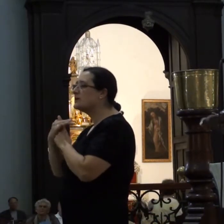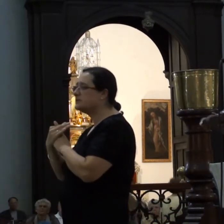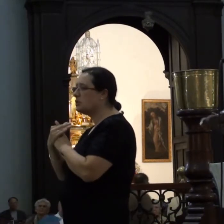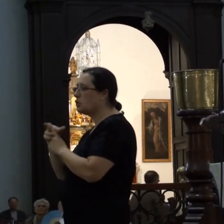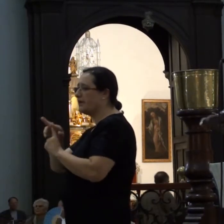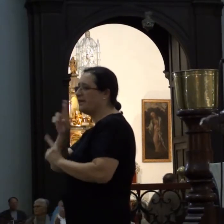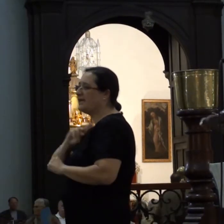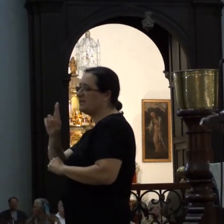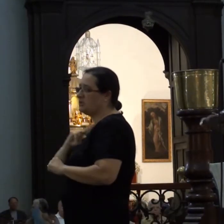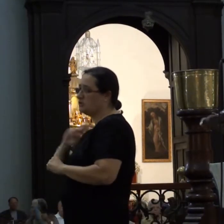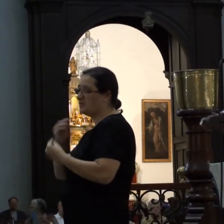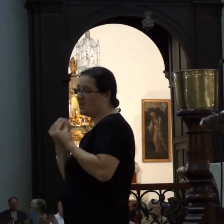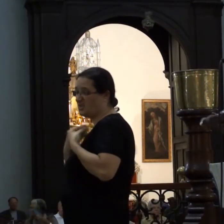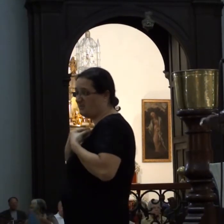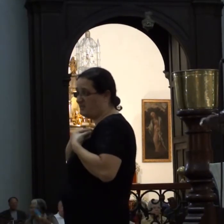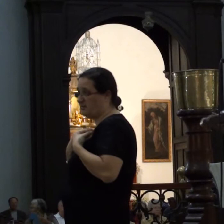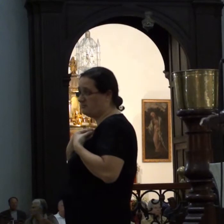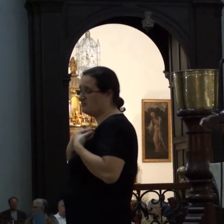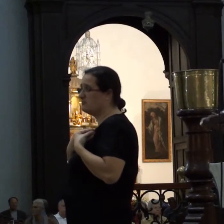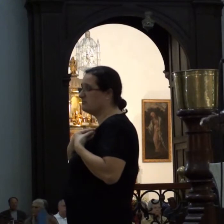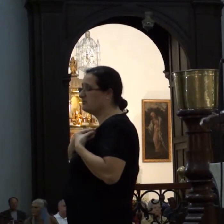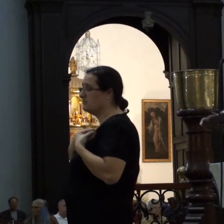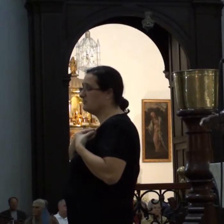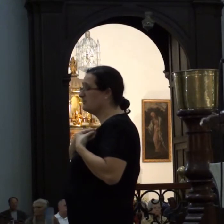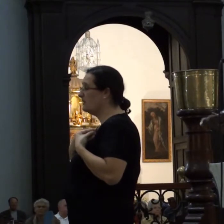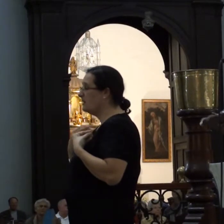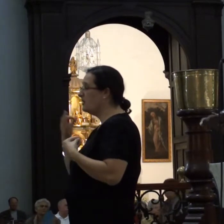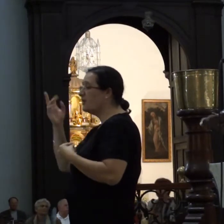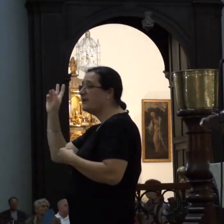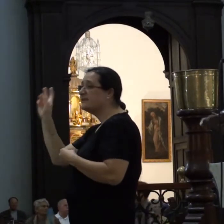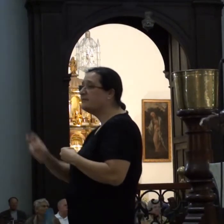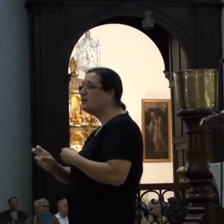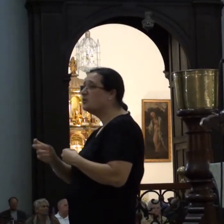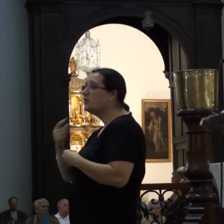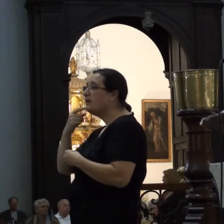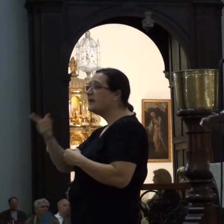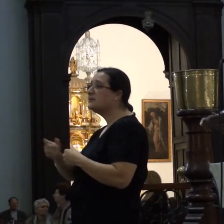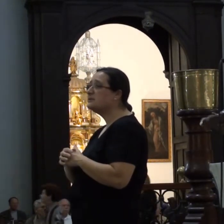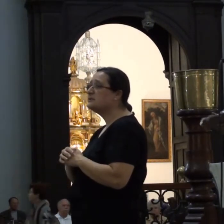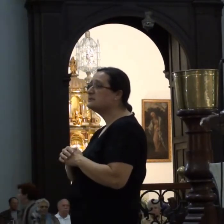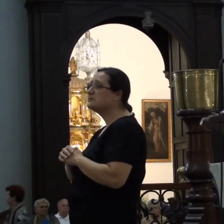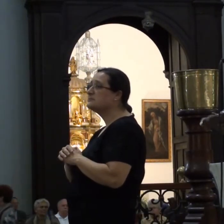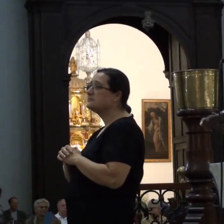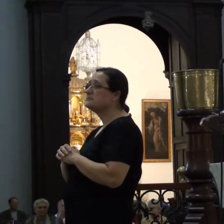vivimos en nuestros ambientes lo que se ha de venir se ha venido a denominar